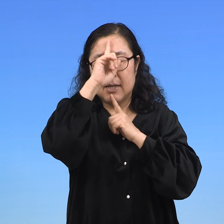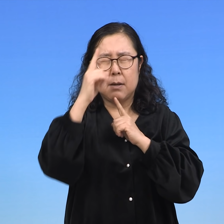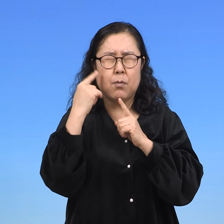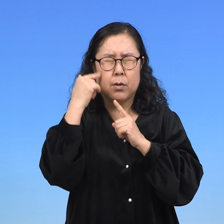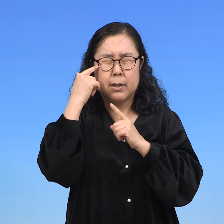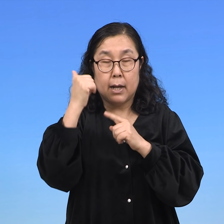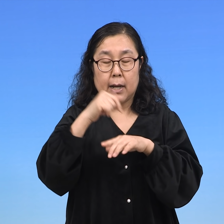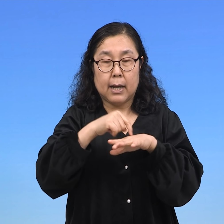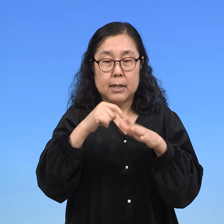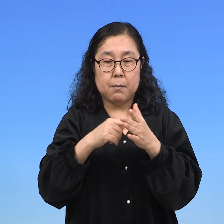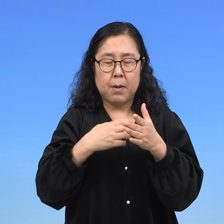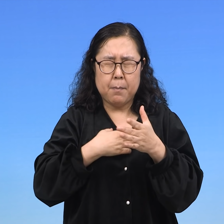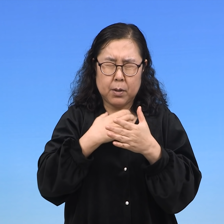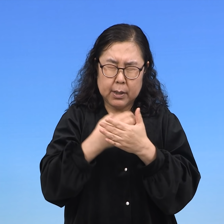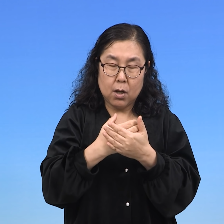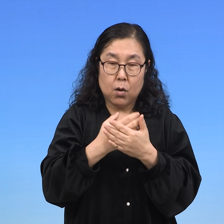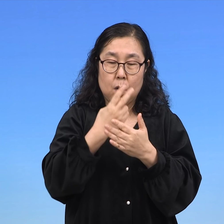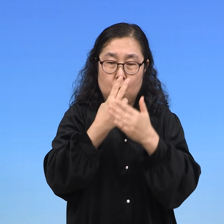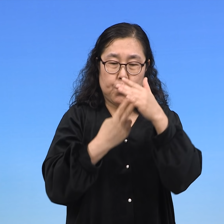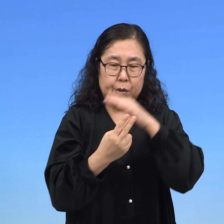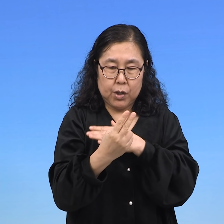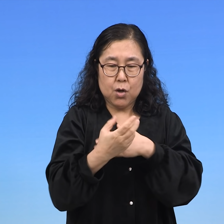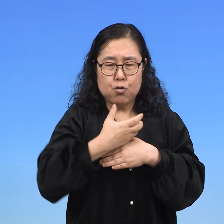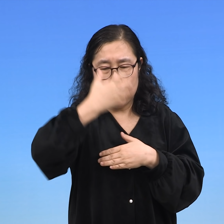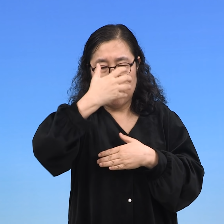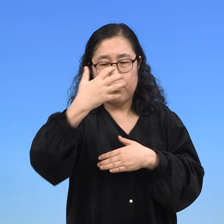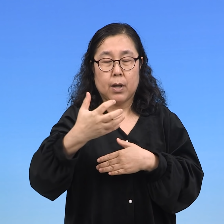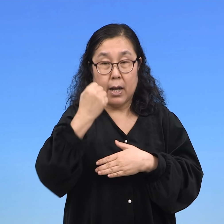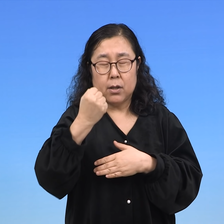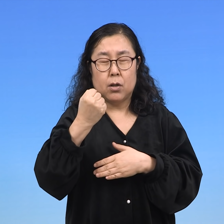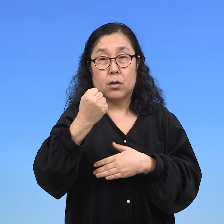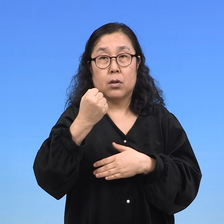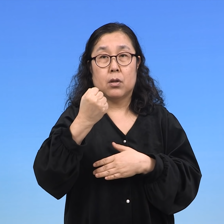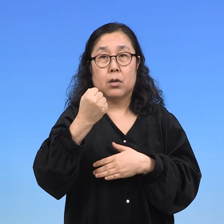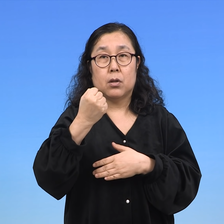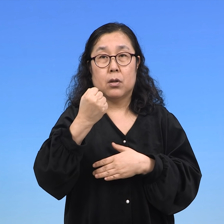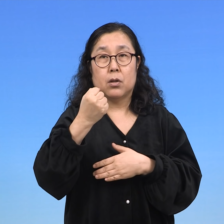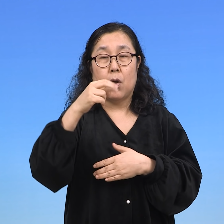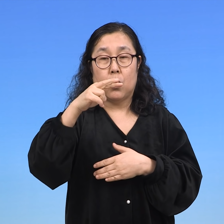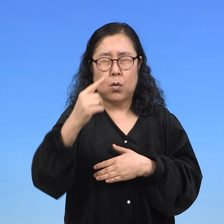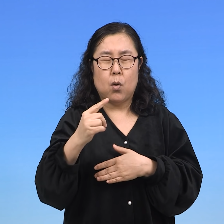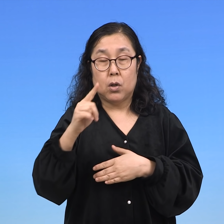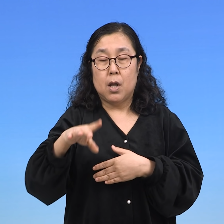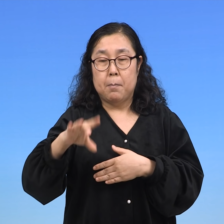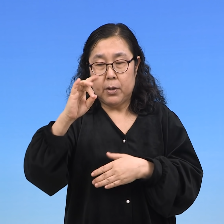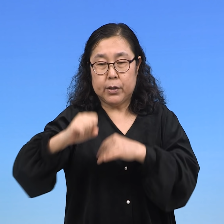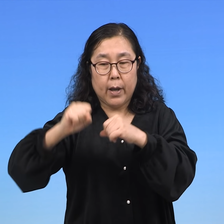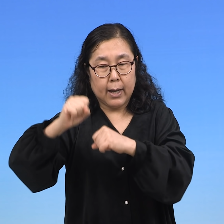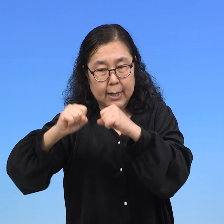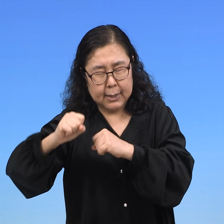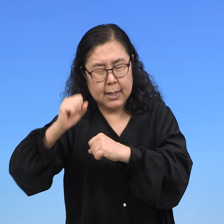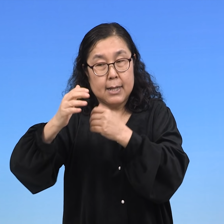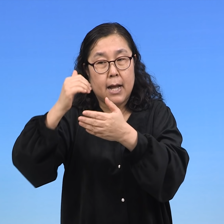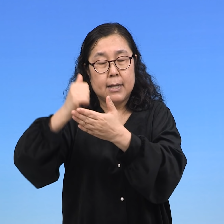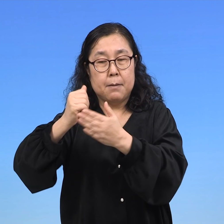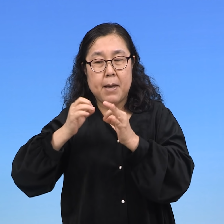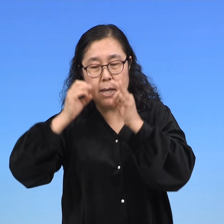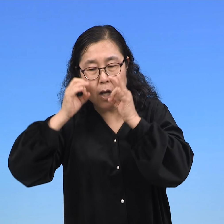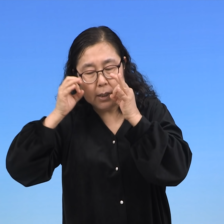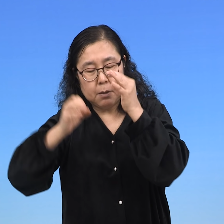가슴 벅차고 놀라운 비전과 꿈을 가졌다 할지라도 그것이 선행하시는